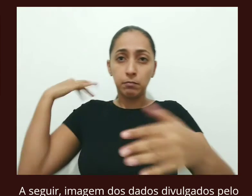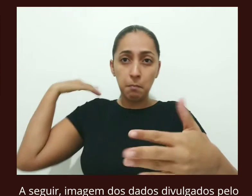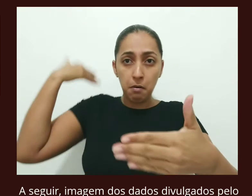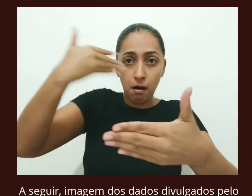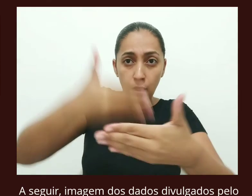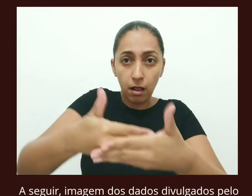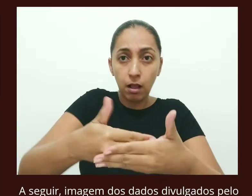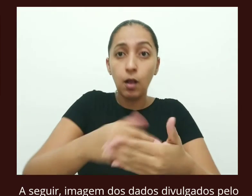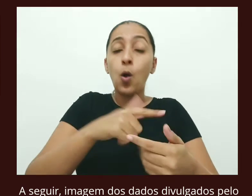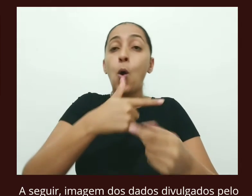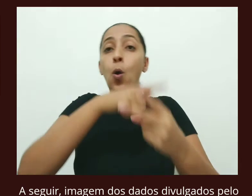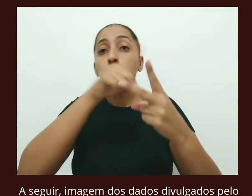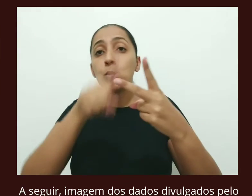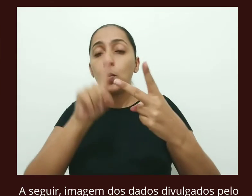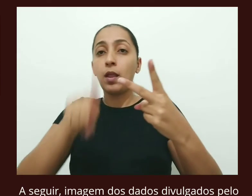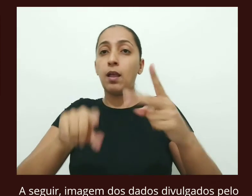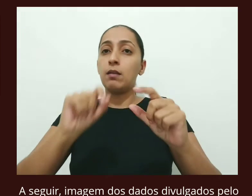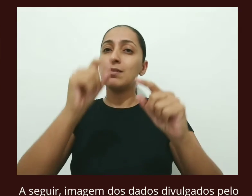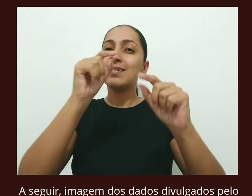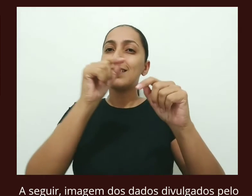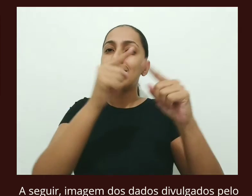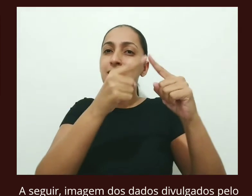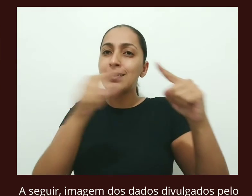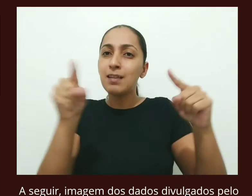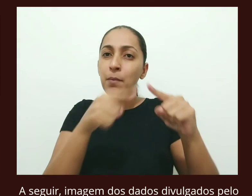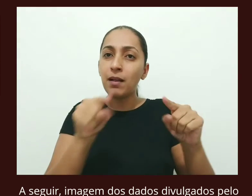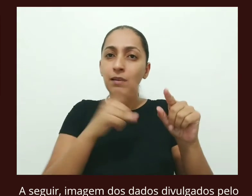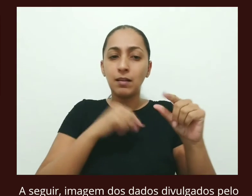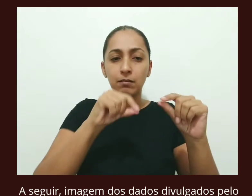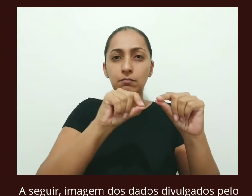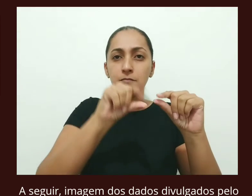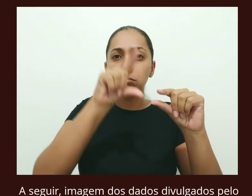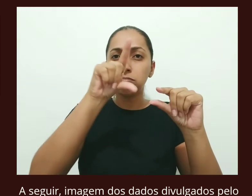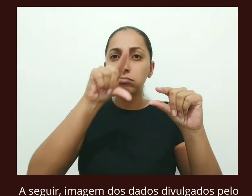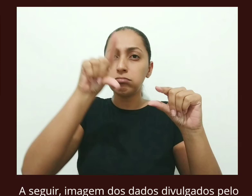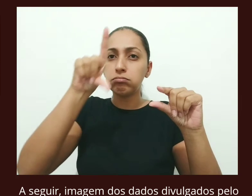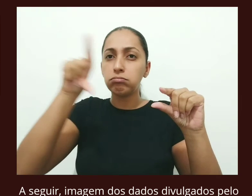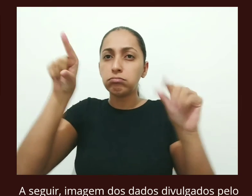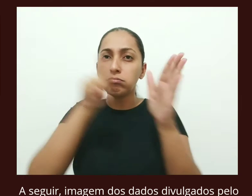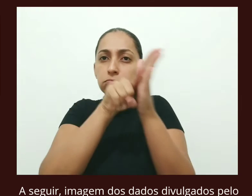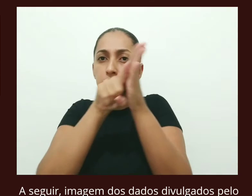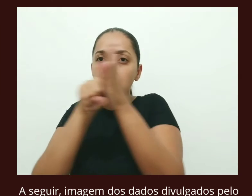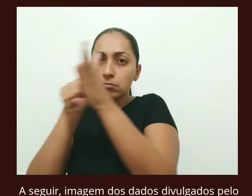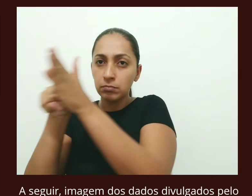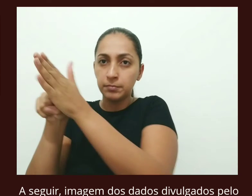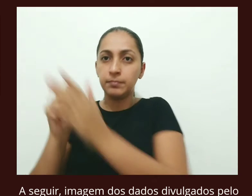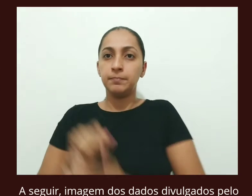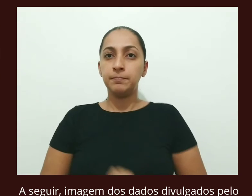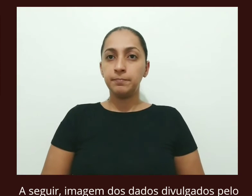e os números do dia, e depois a análise temporal feita pela CONAS.